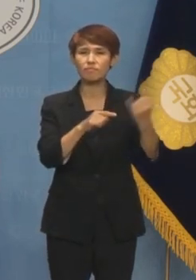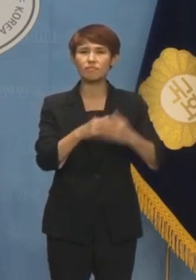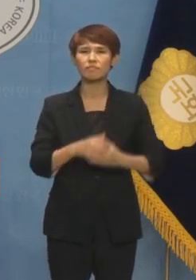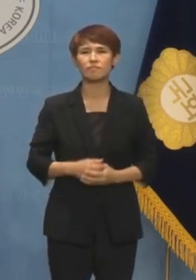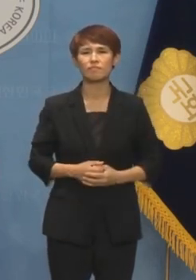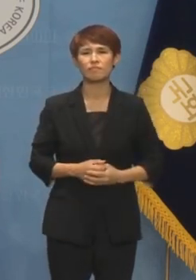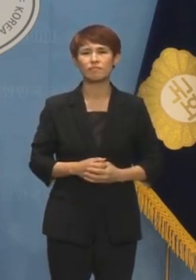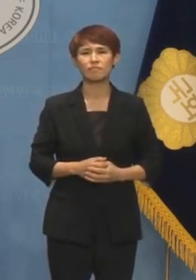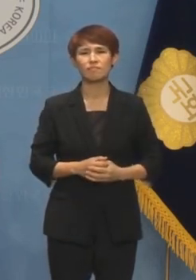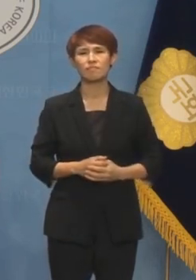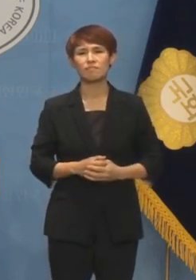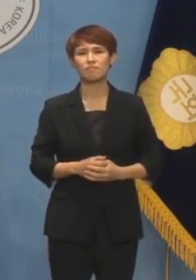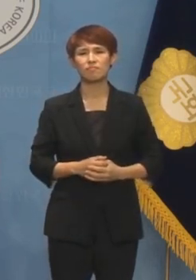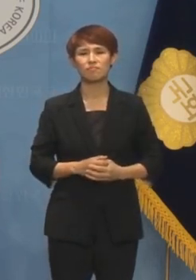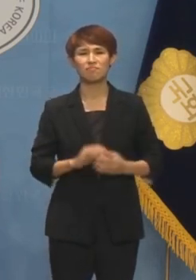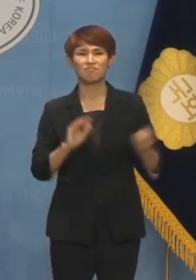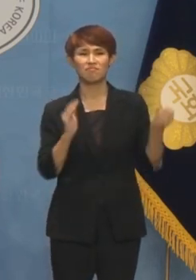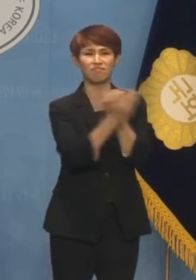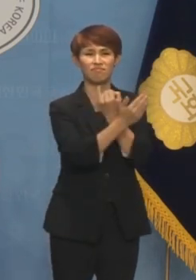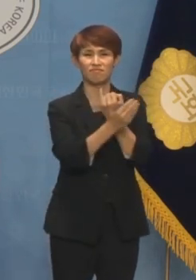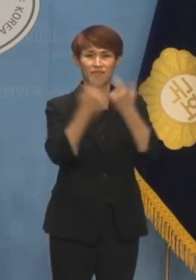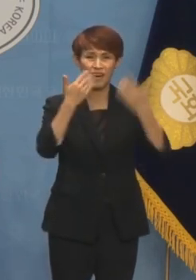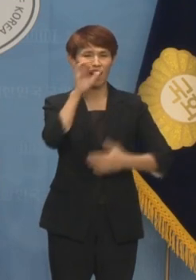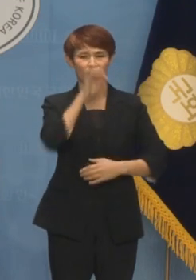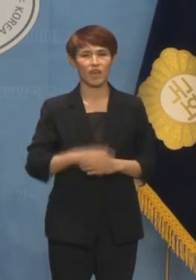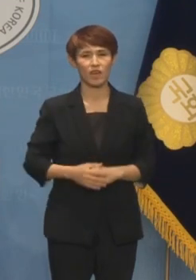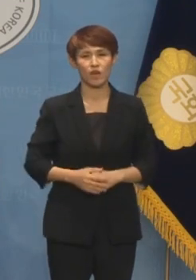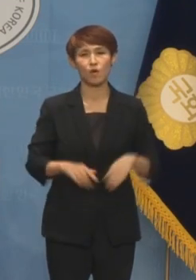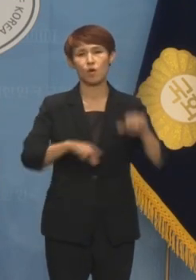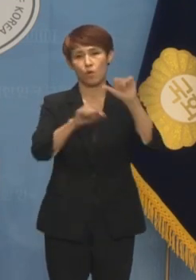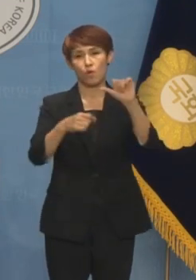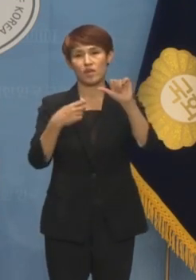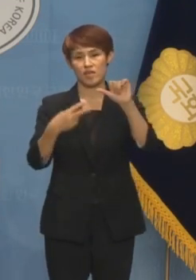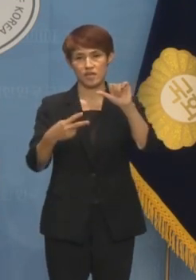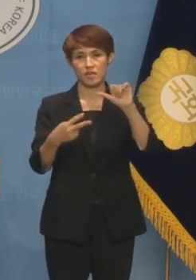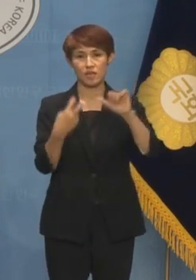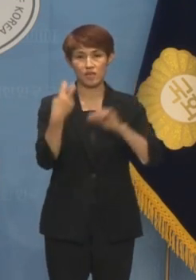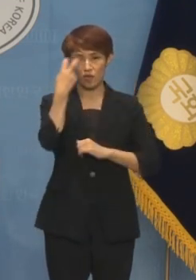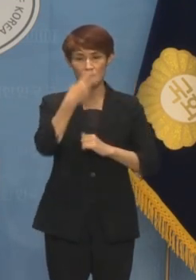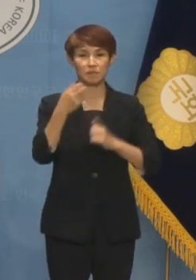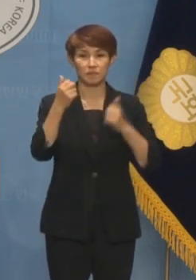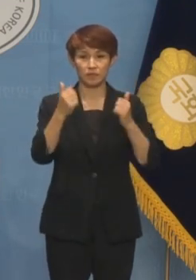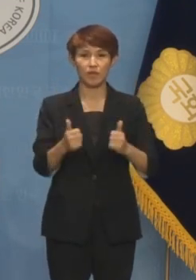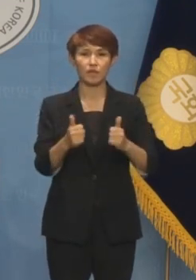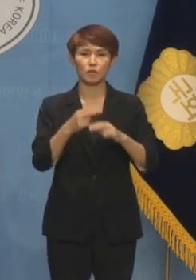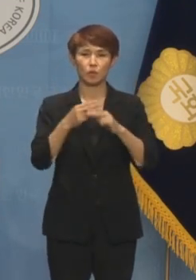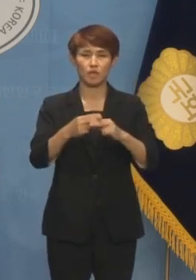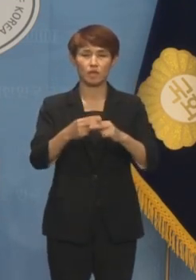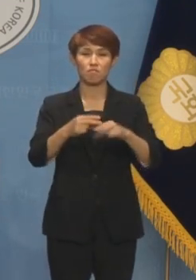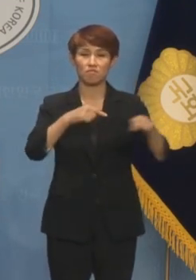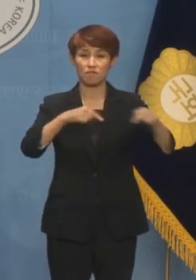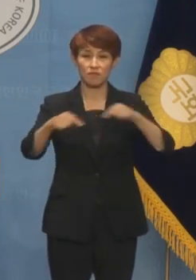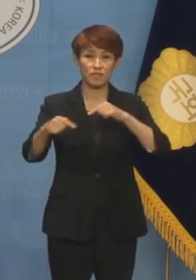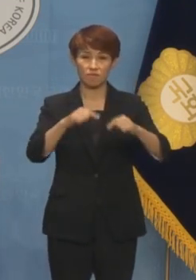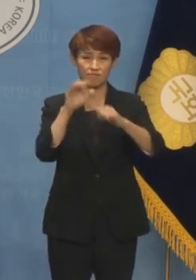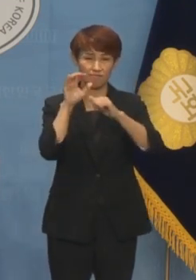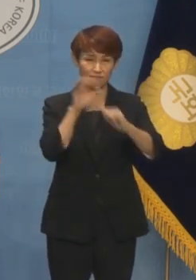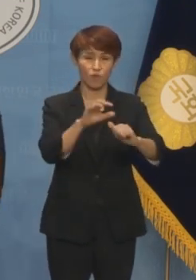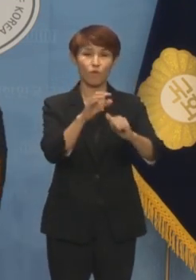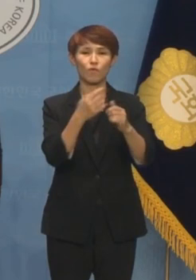성역이 아닙니다. 2024년 5월 2일 더불어민주당 검찰 독재 정치탄압 대책위원회 김지호 부위원장.